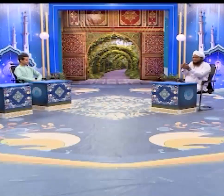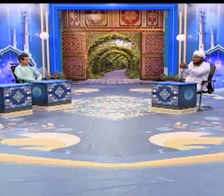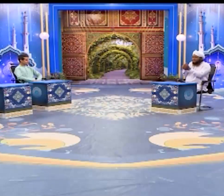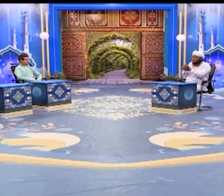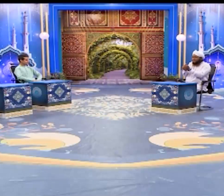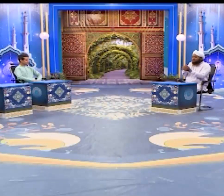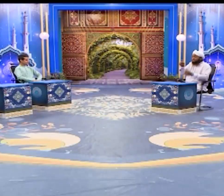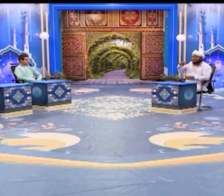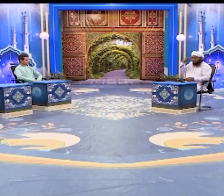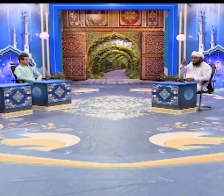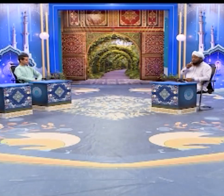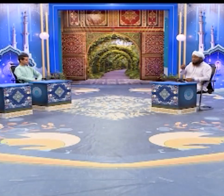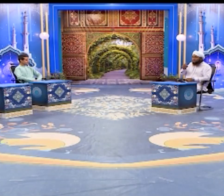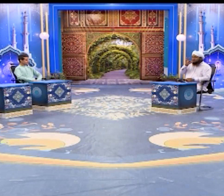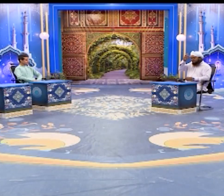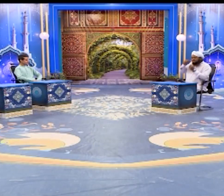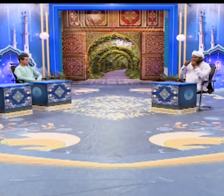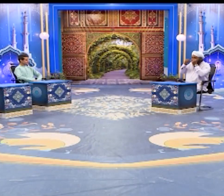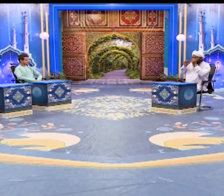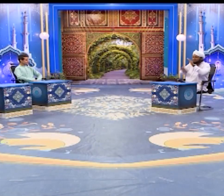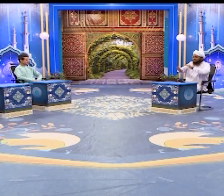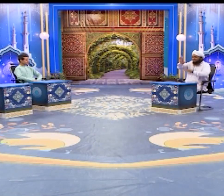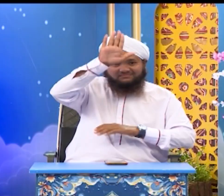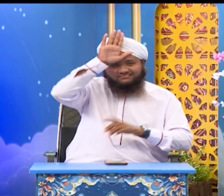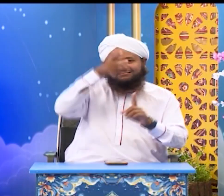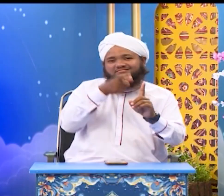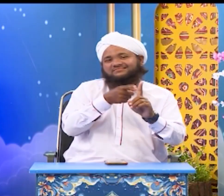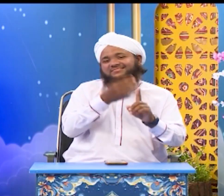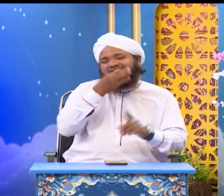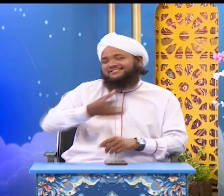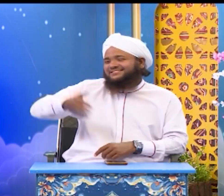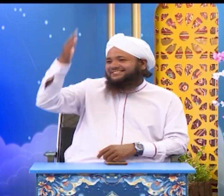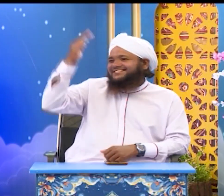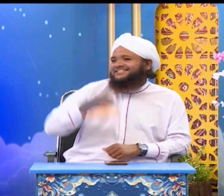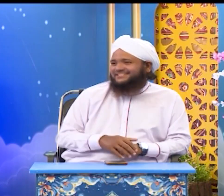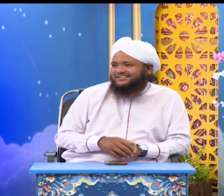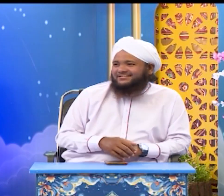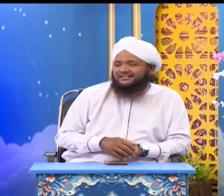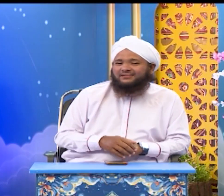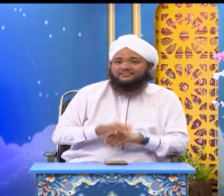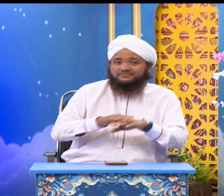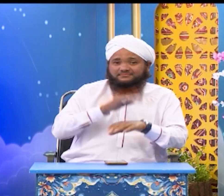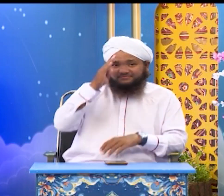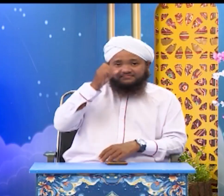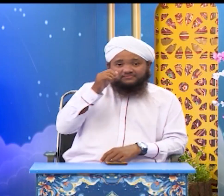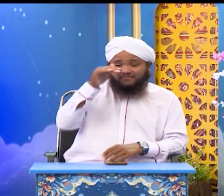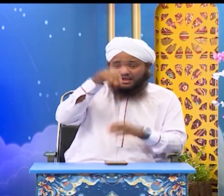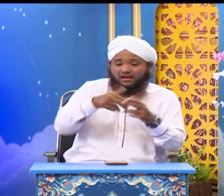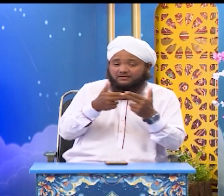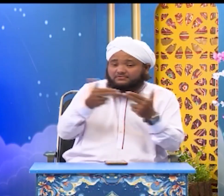کی، سردار کا عالم کیا ہوگا۔ پیارے اسلامی بھائیوں، بیان کردہ حکایت سے معلوم ہوا کہ